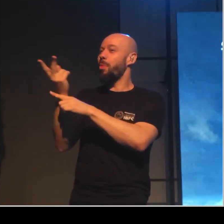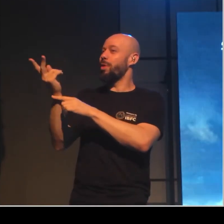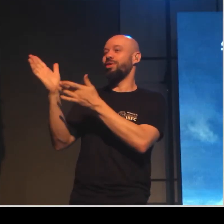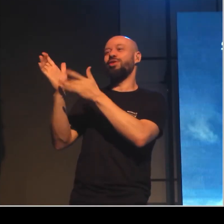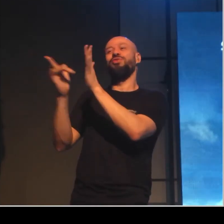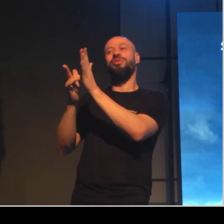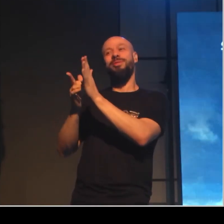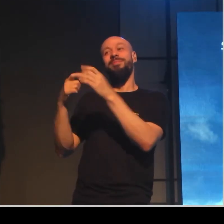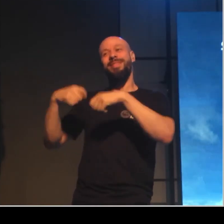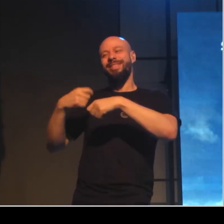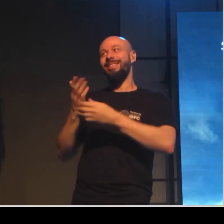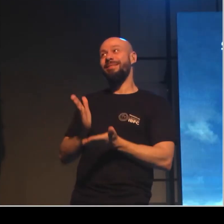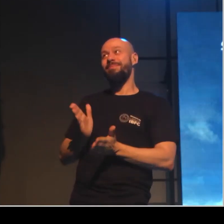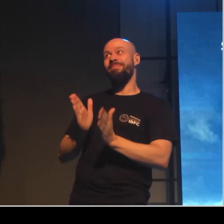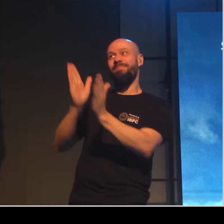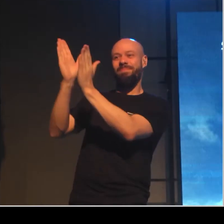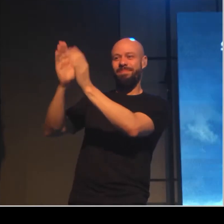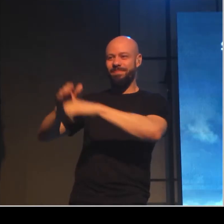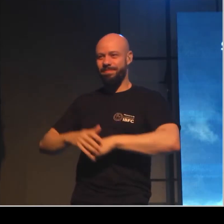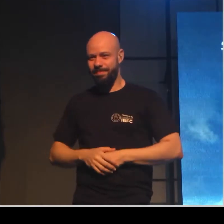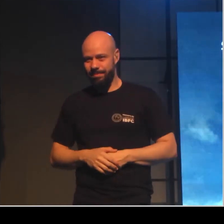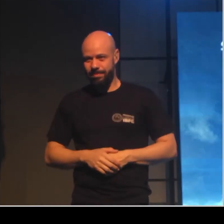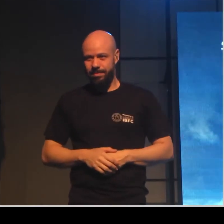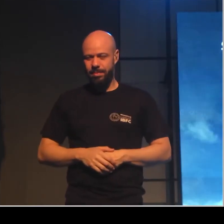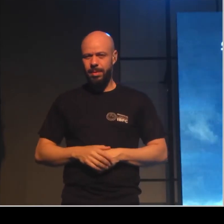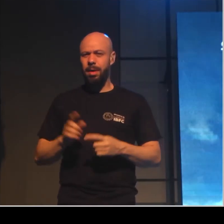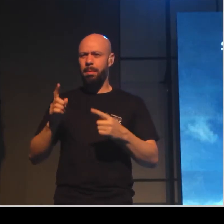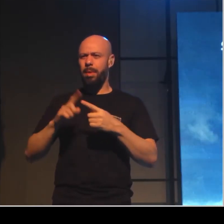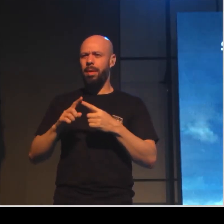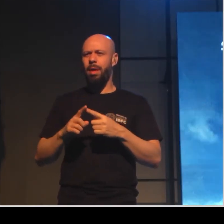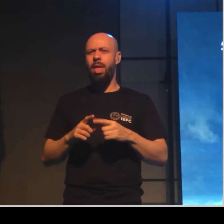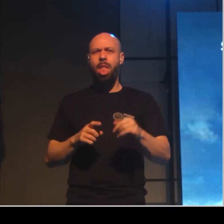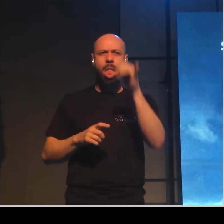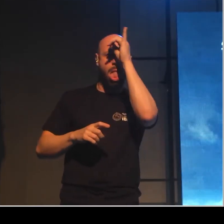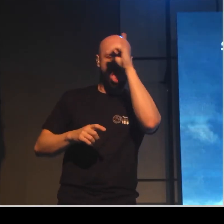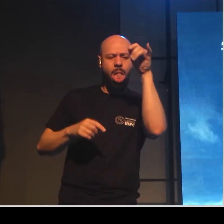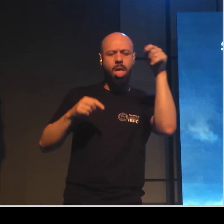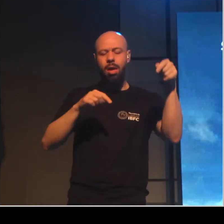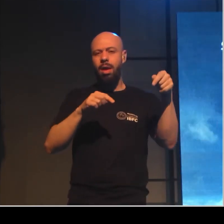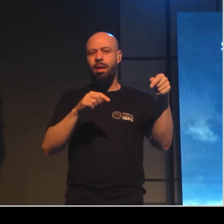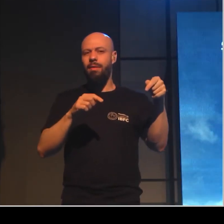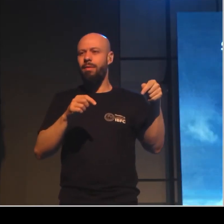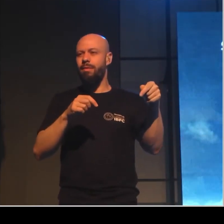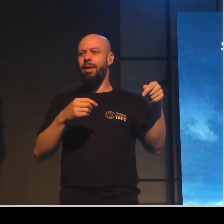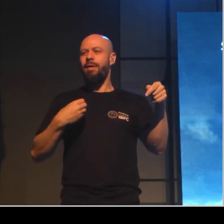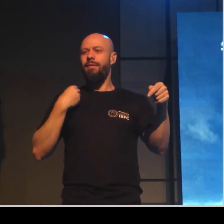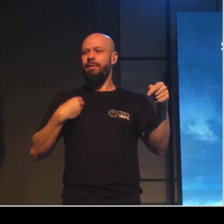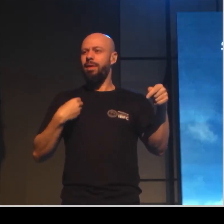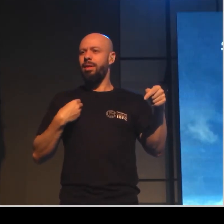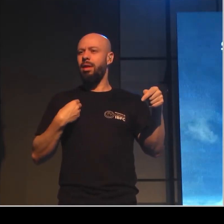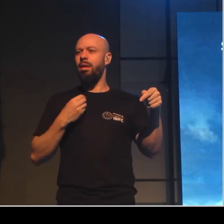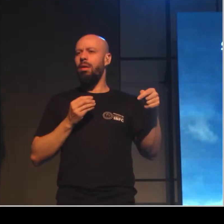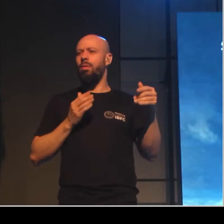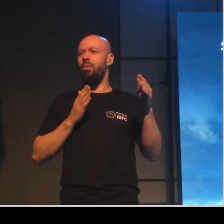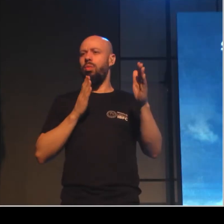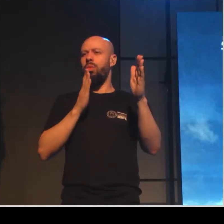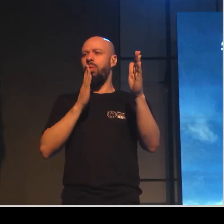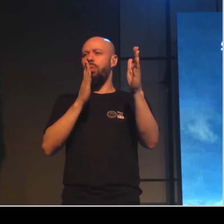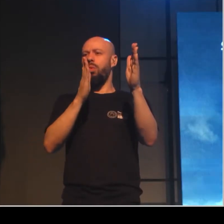São os tolos que passam pela sua vida sem estarem